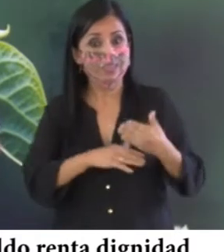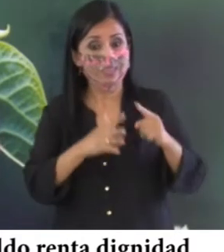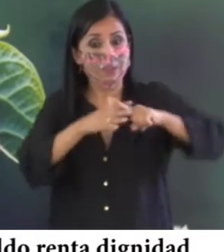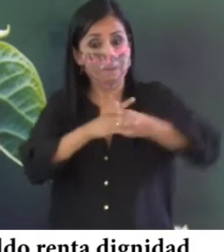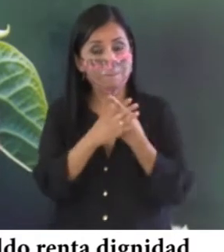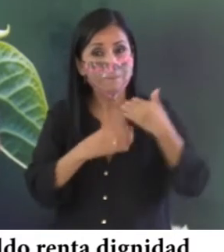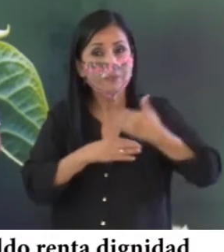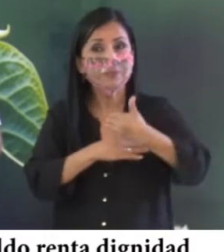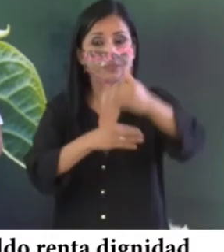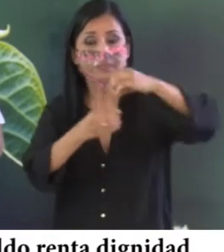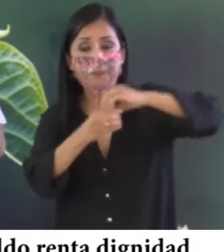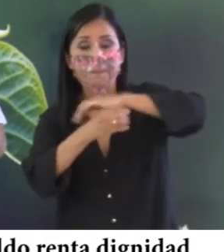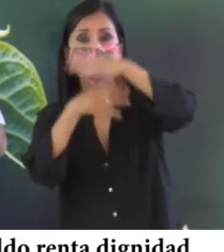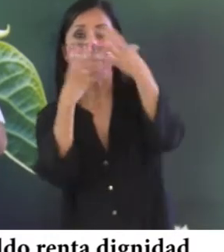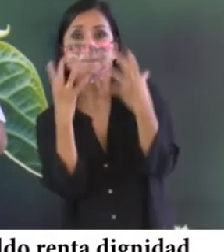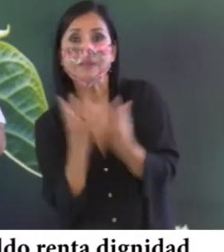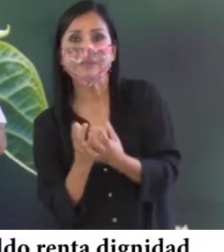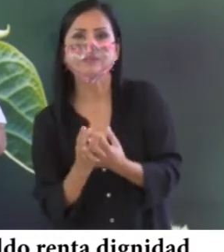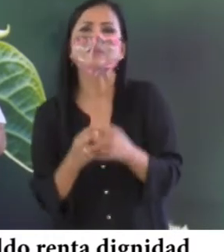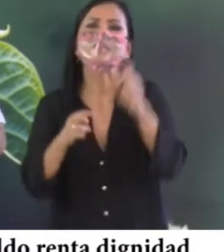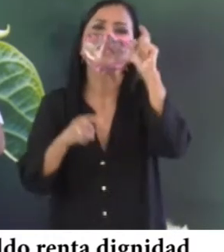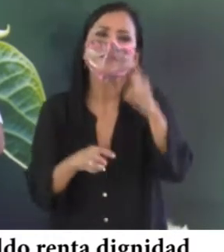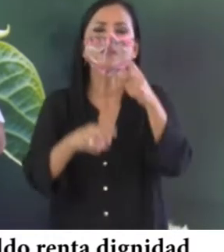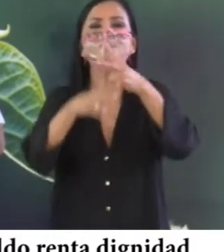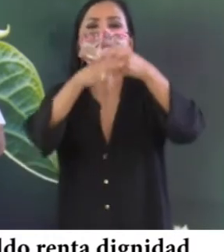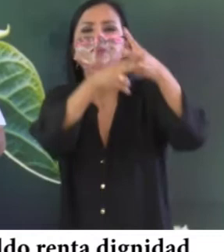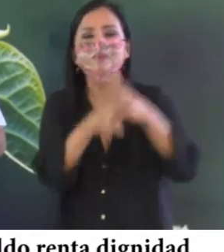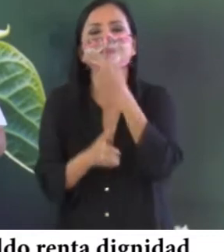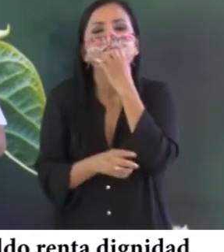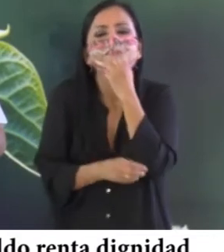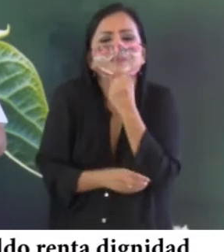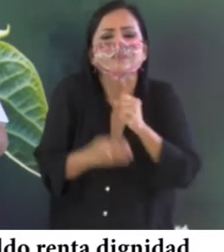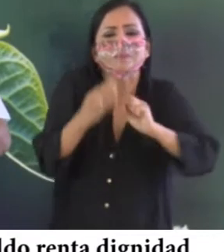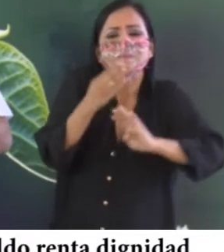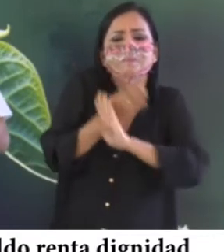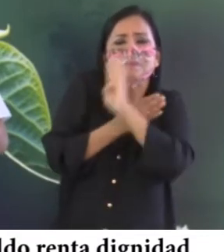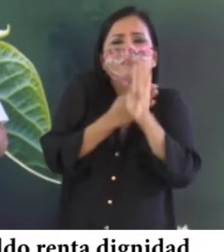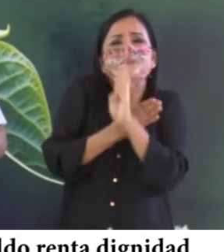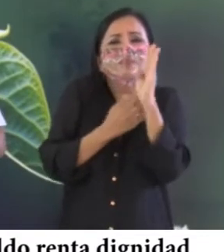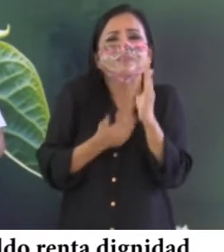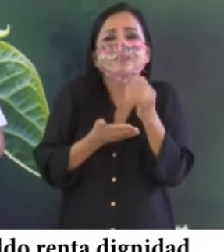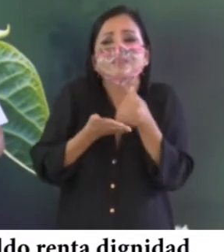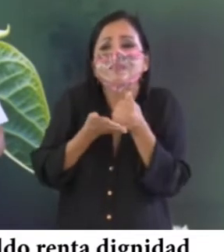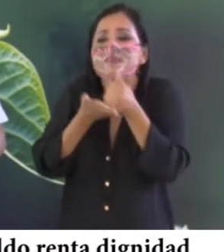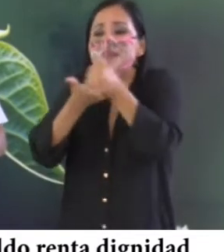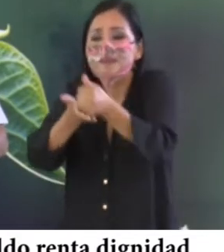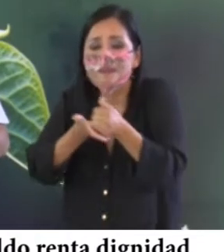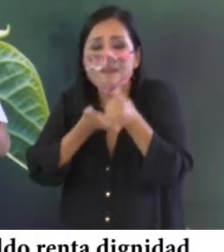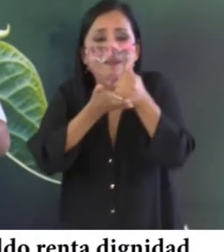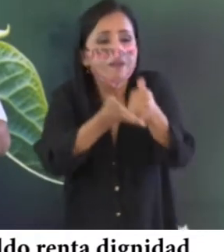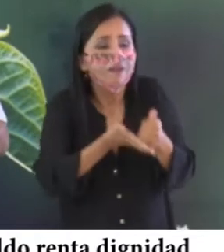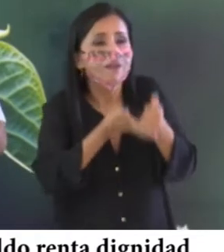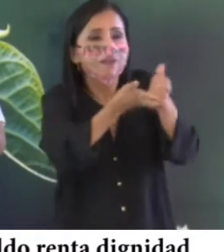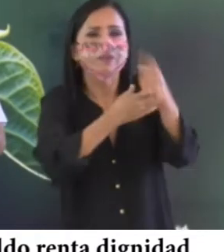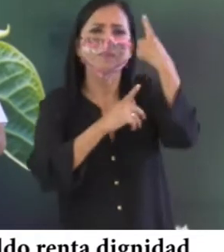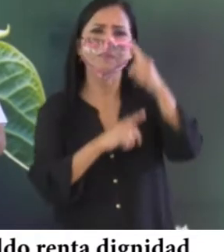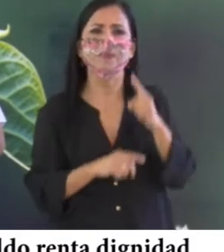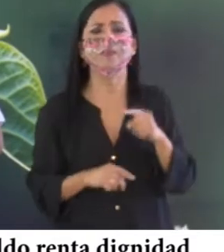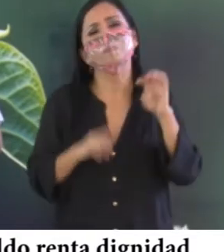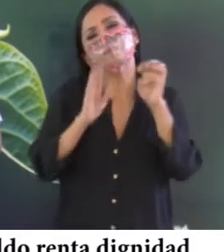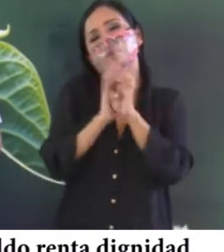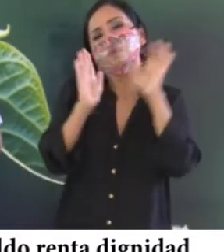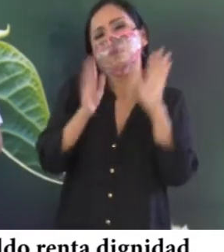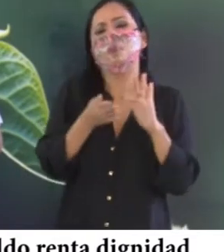inició la pandemia de que hay que cuidarlo, hay que protegerlo, hay que ayudarlo para que ellos no tengan ningún